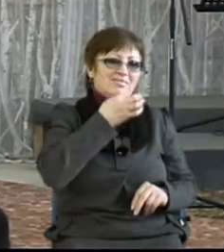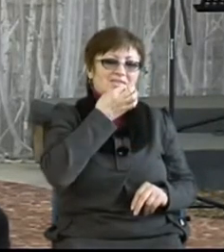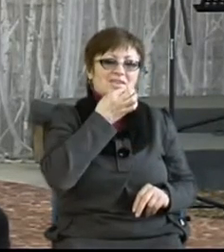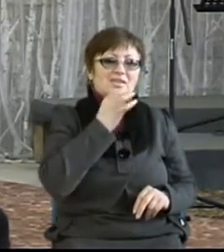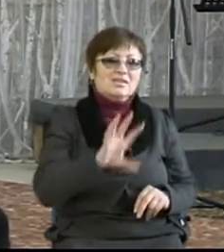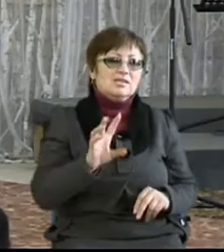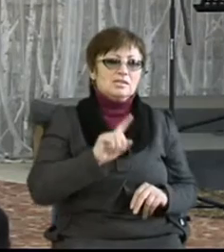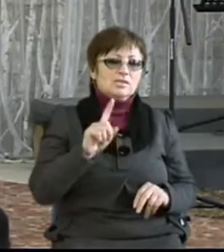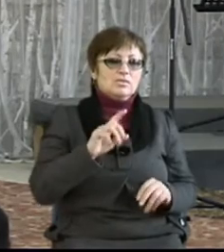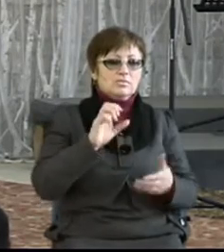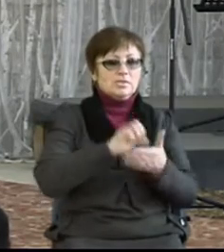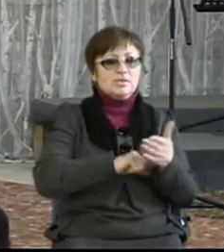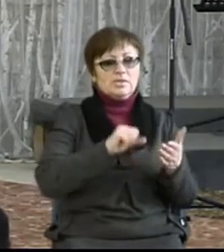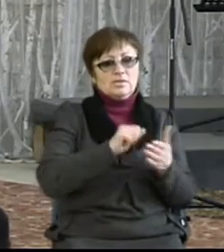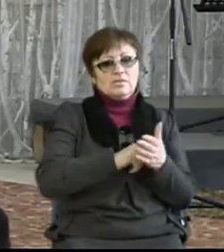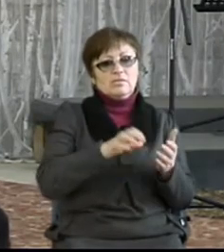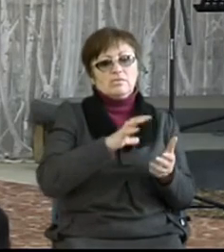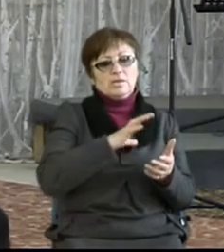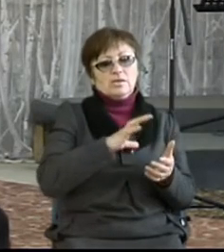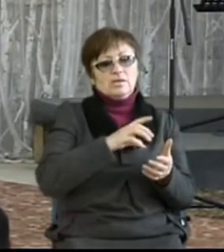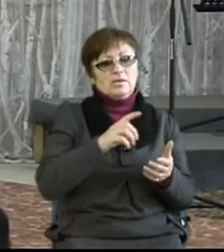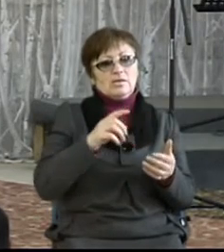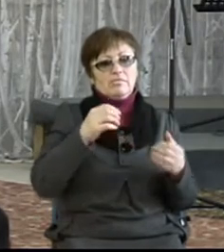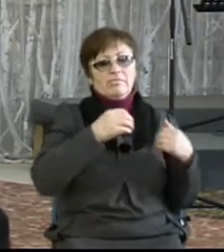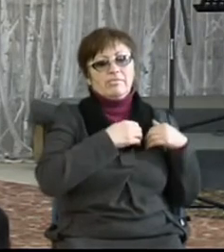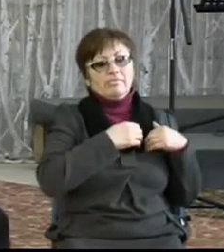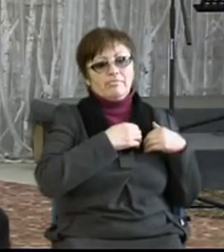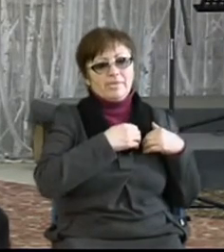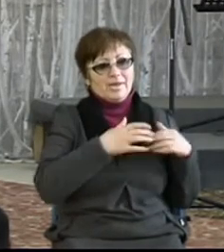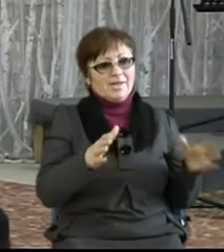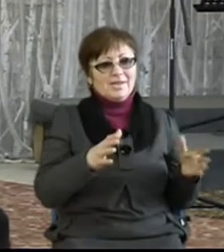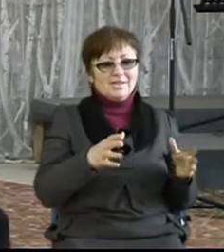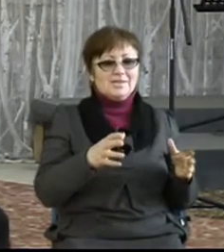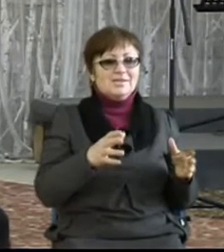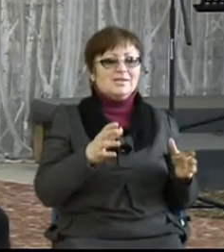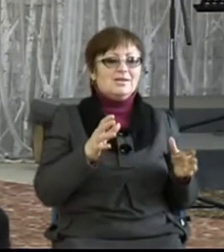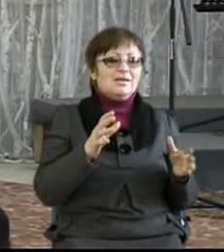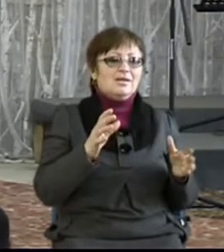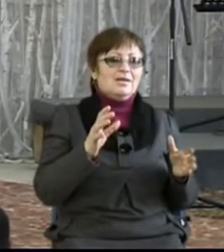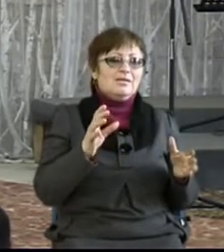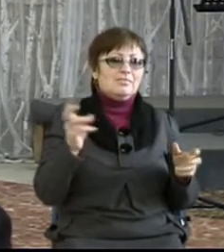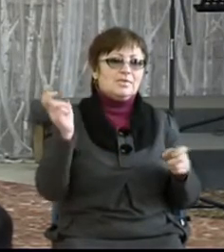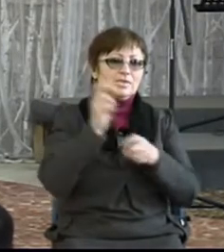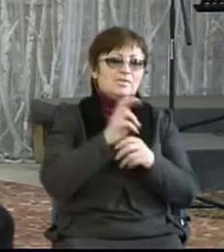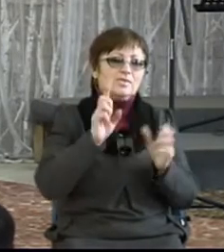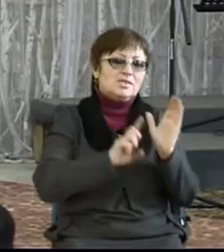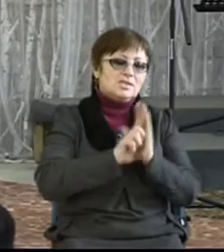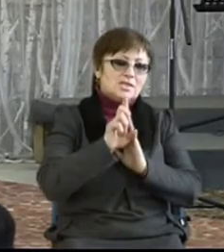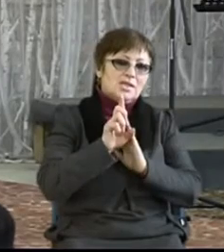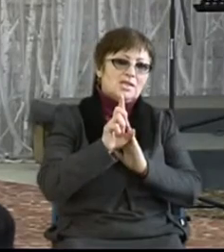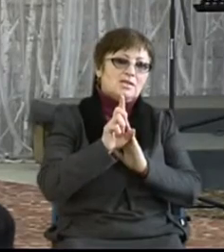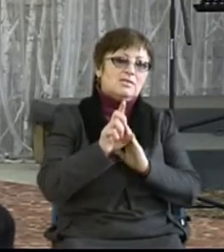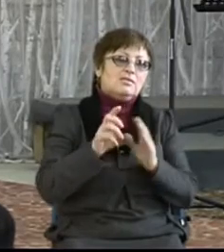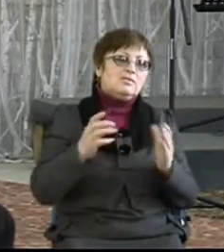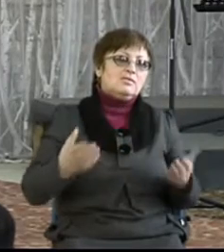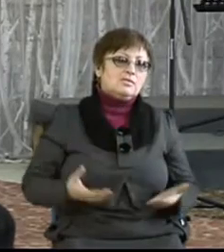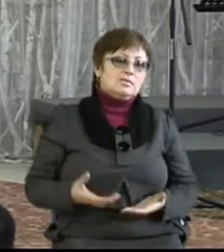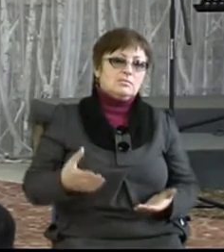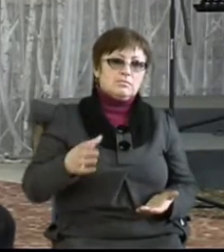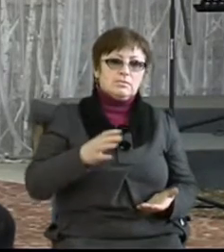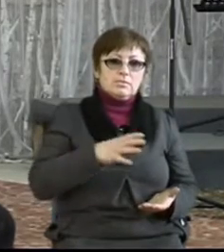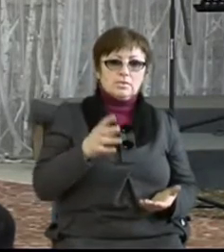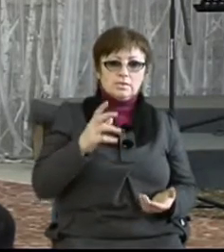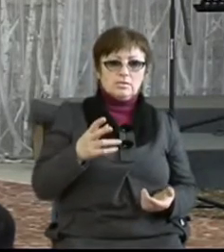той простой причине, что в этот период я как раз уверовал в Иисуса Христа, пришел в церковь, и в моей жизни стала